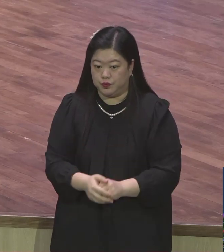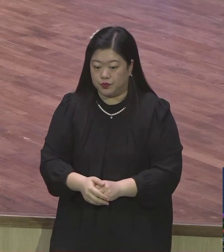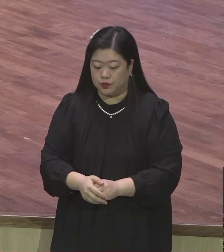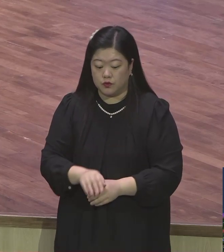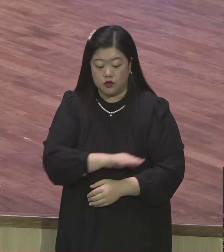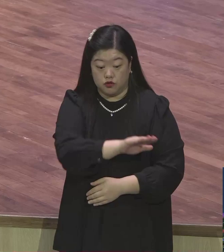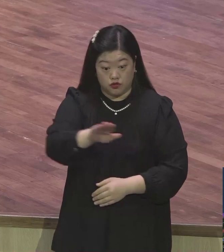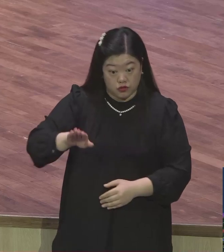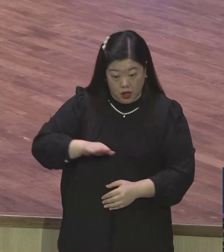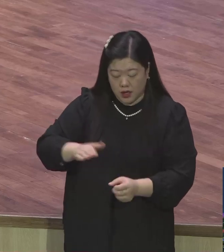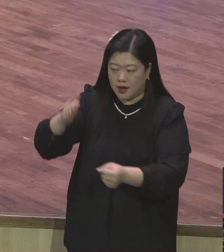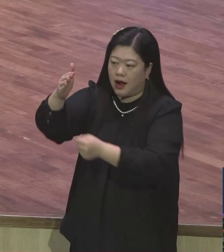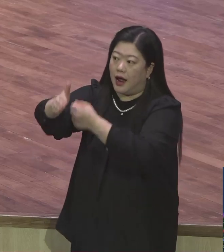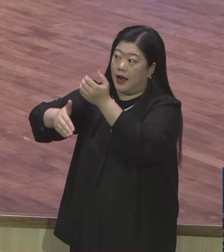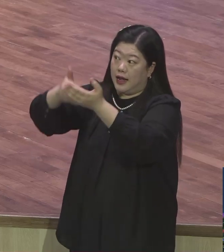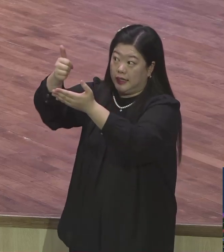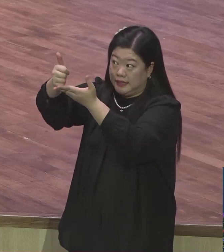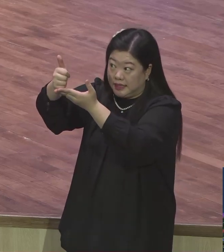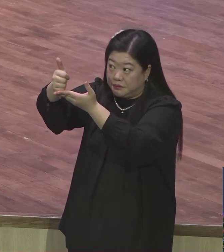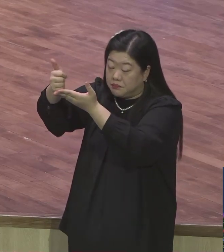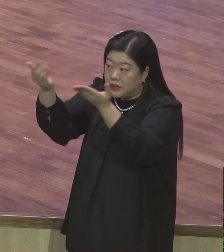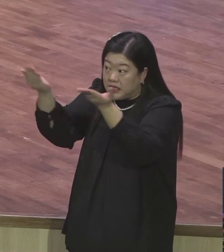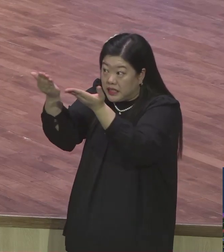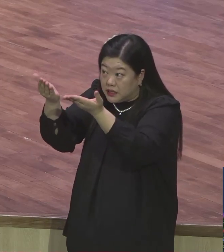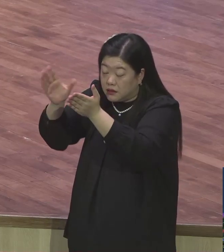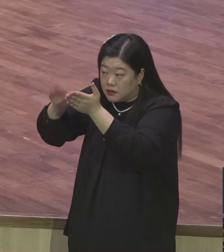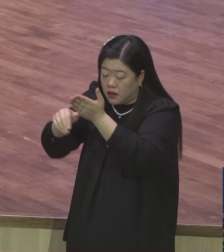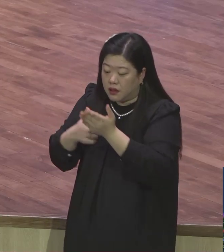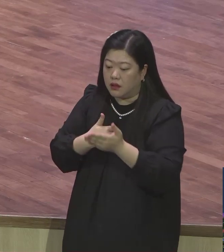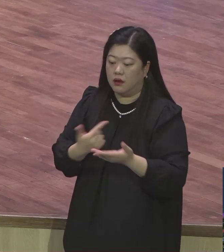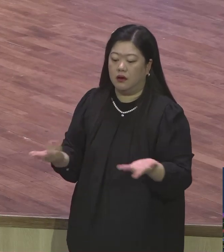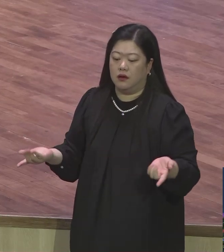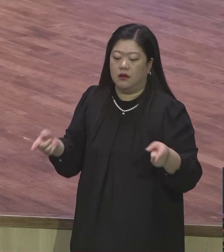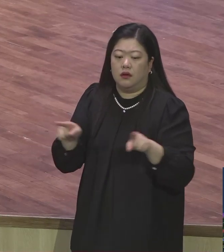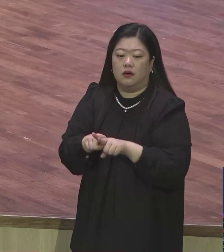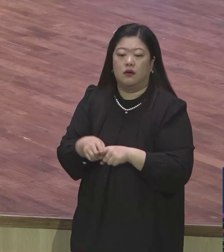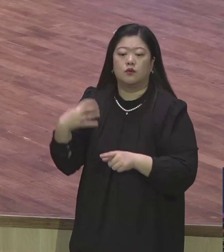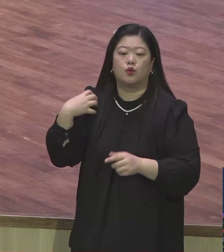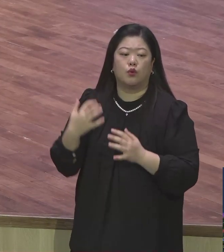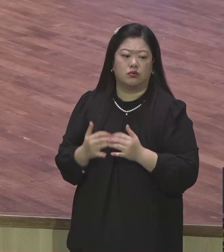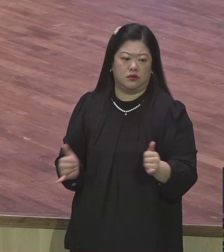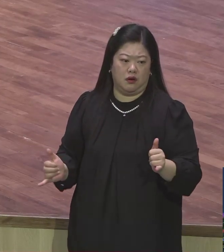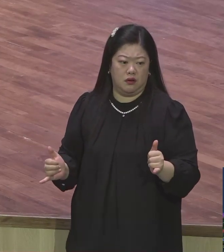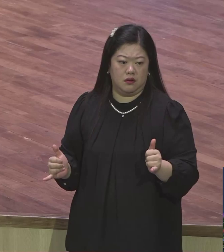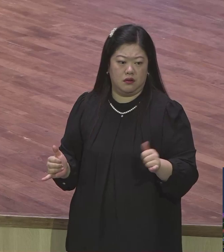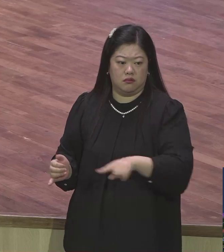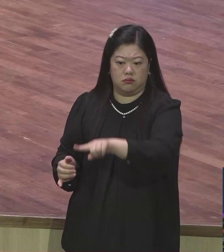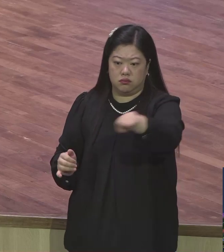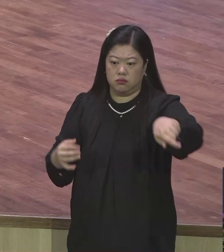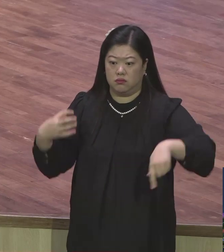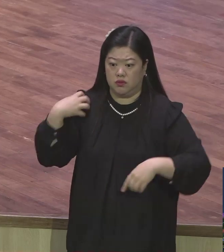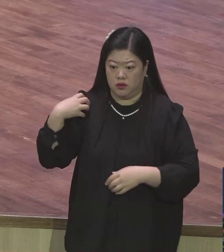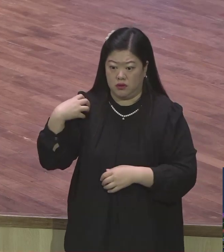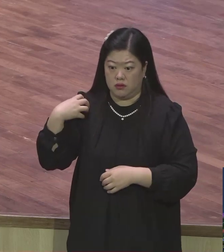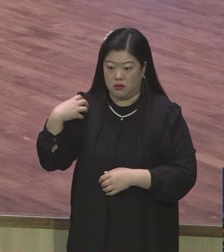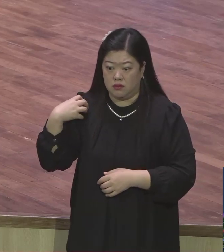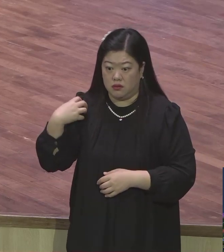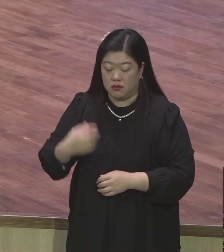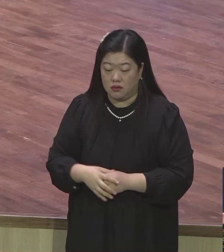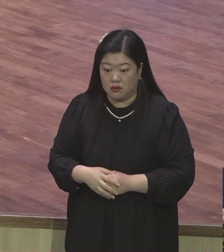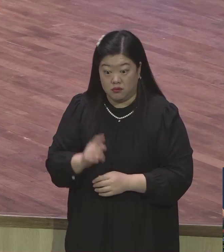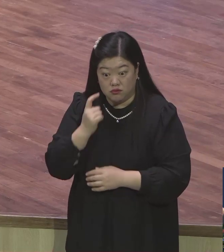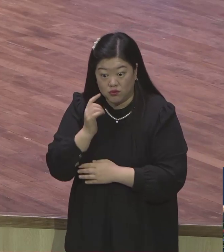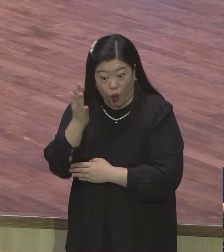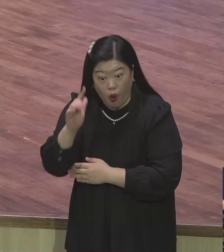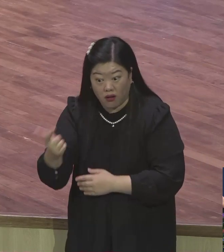하나님의 동역자들이라는 거예요. 하나님의 동역자. 하나님의 동역자. 얼마나 영광입니까?